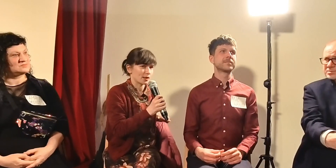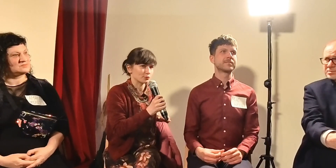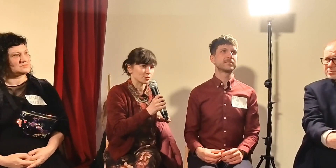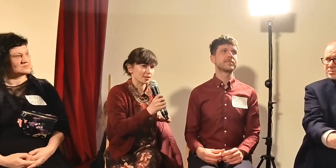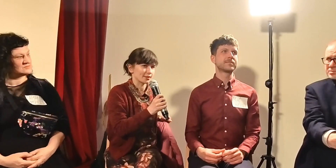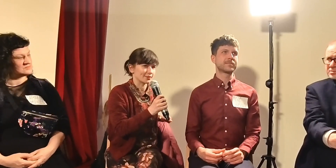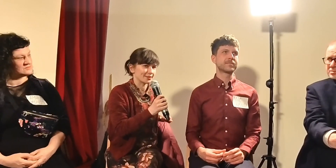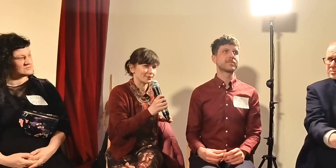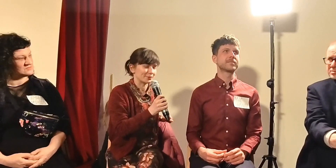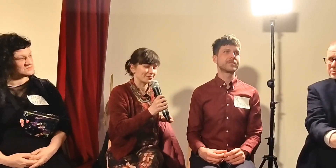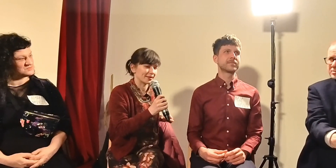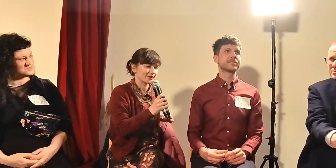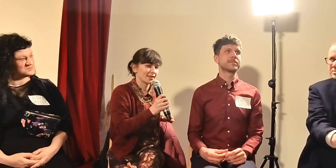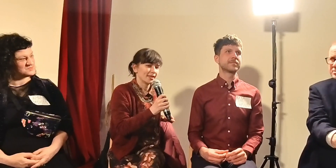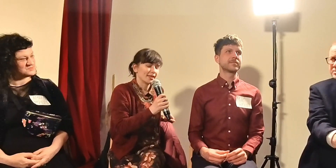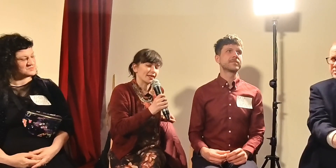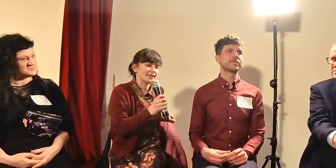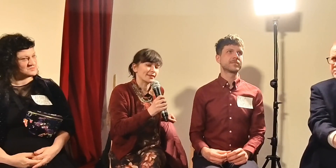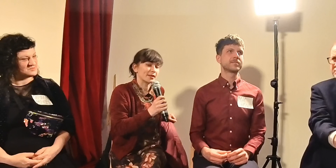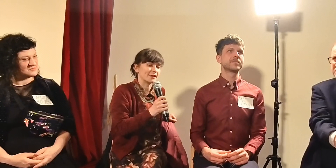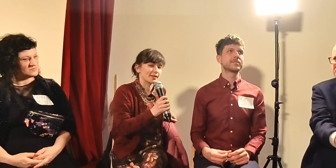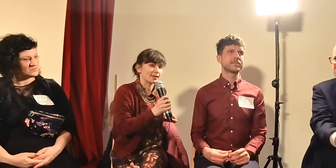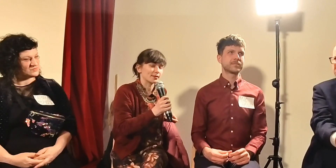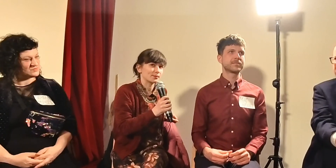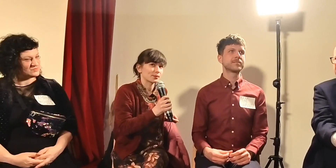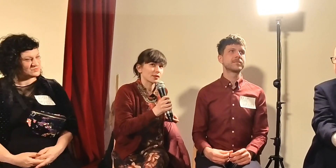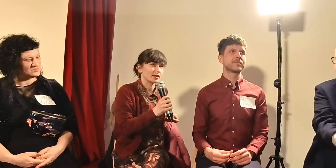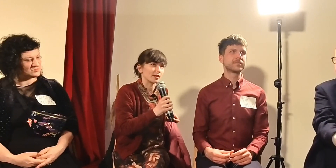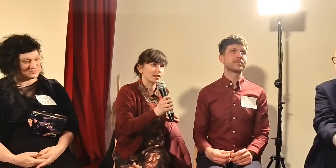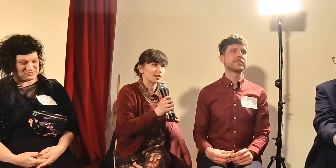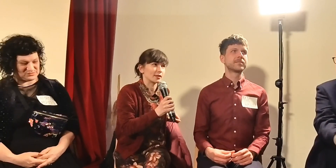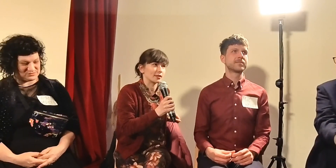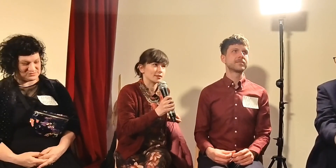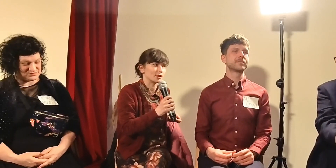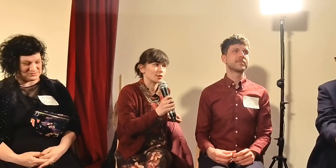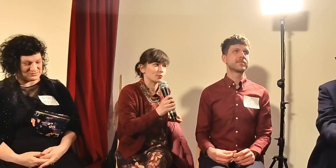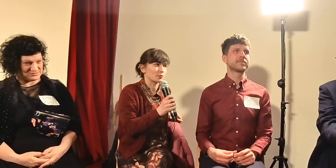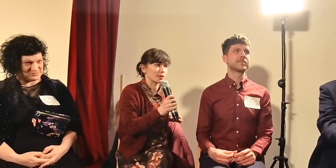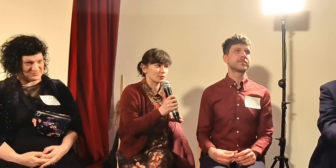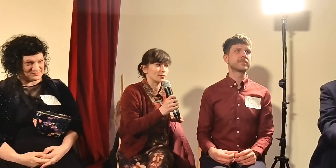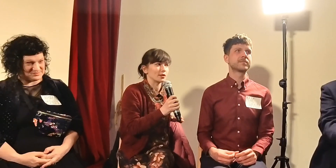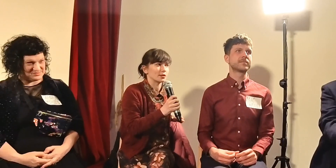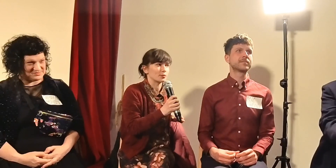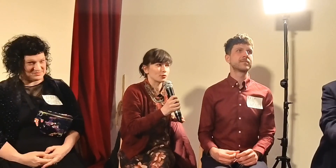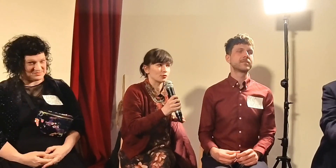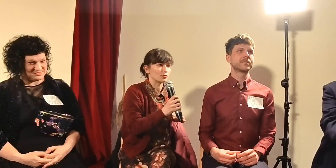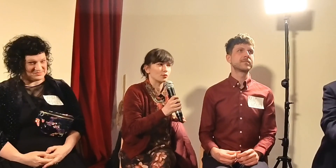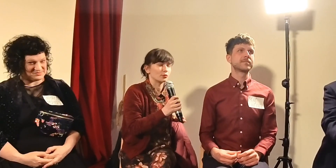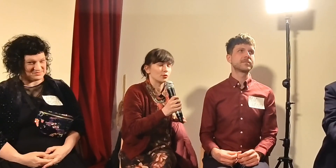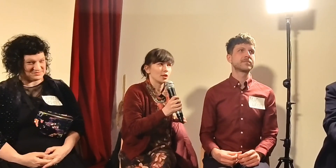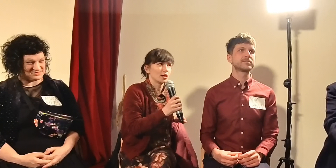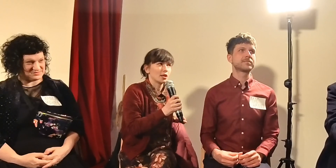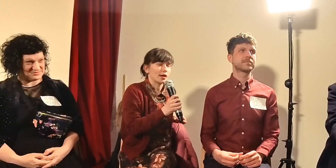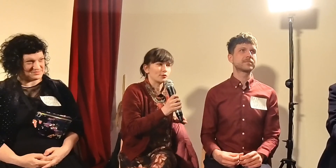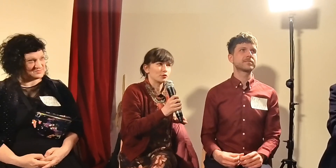poprvé, jak už řekl, na festivalu Deafland, kde jsem hledala nějaké neslyšící spolupracovníky pro